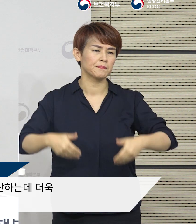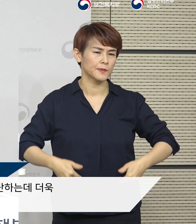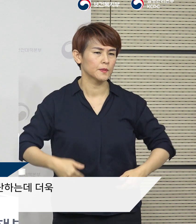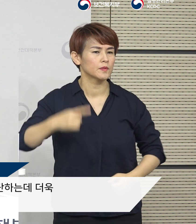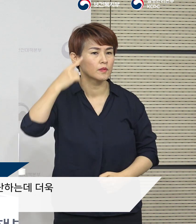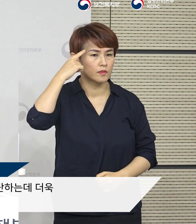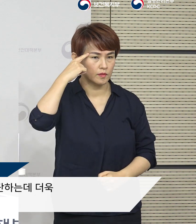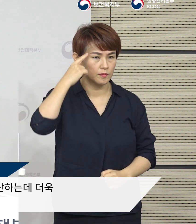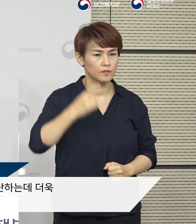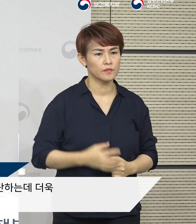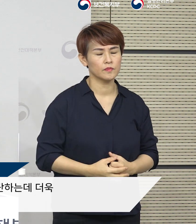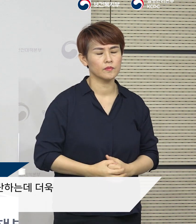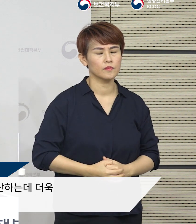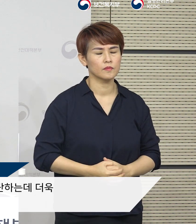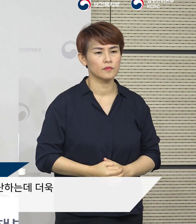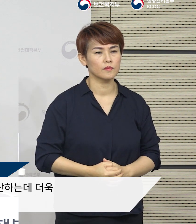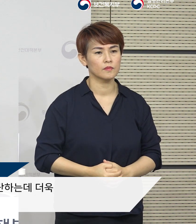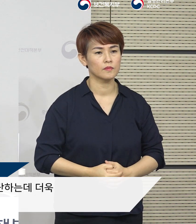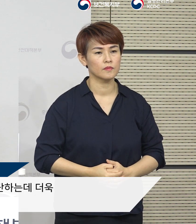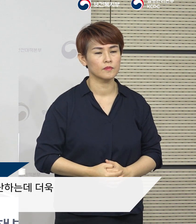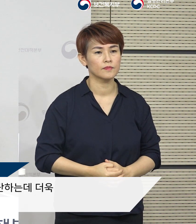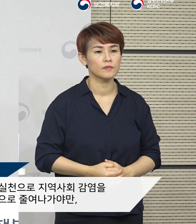시기라고 판단하고 있습니다.